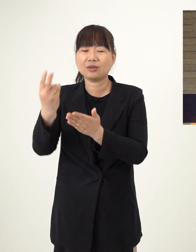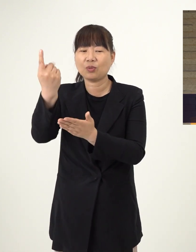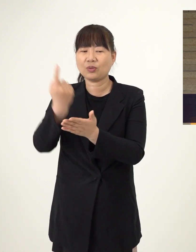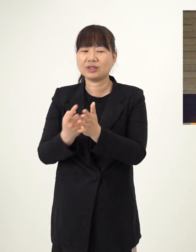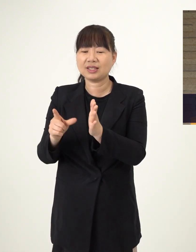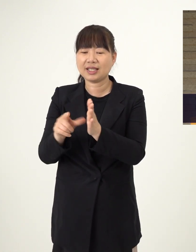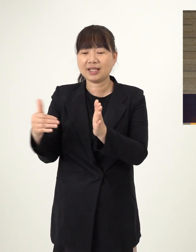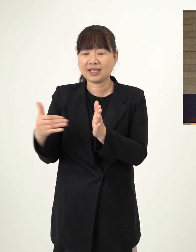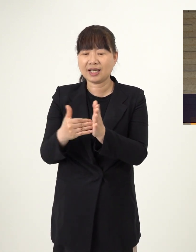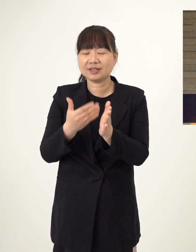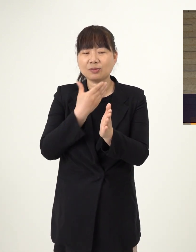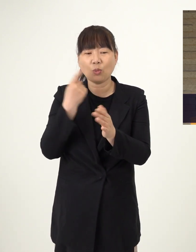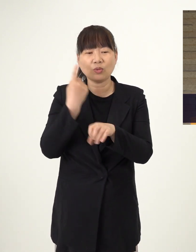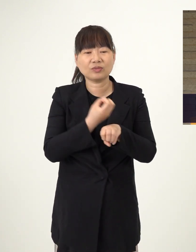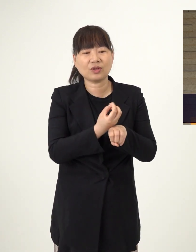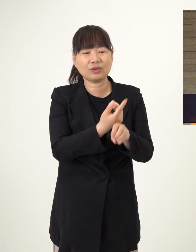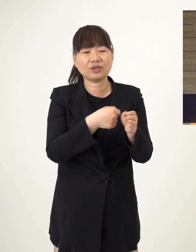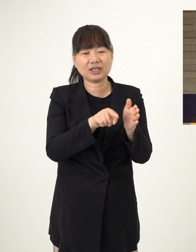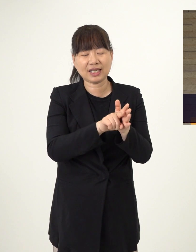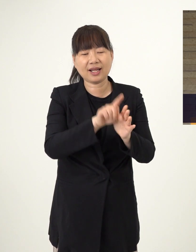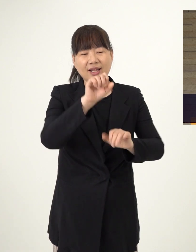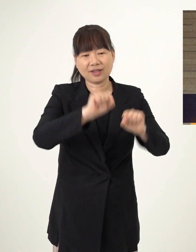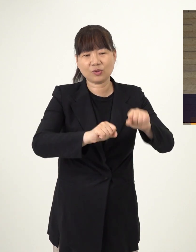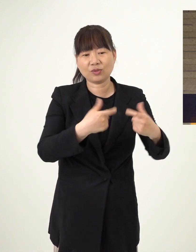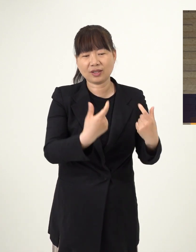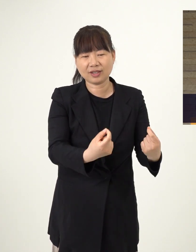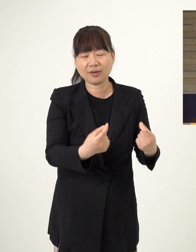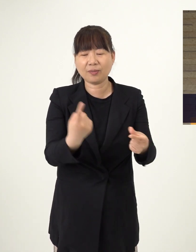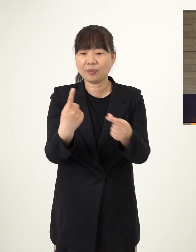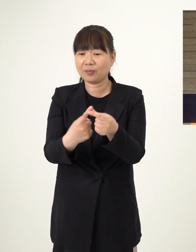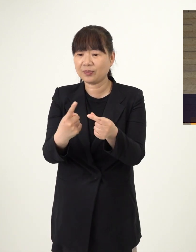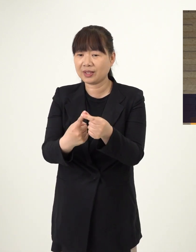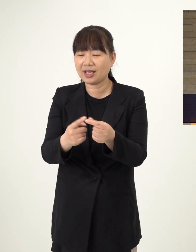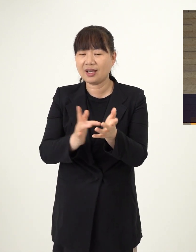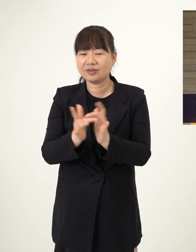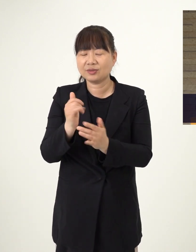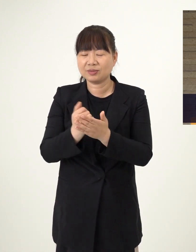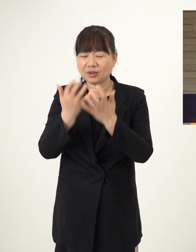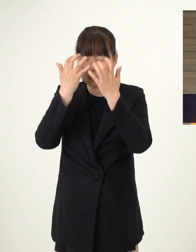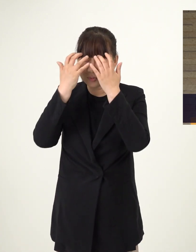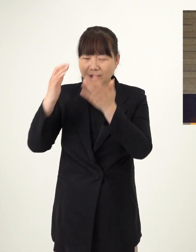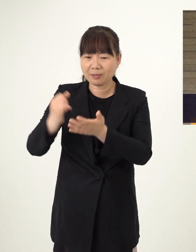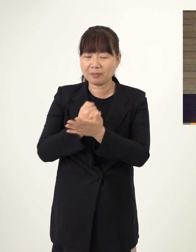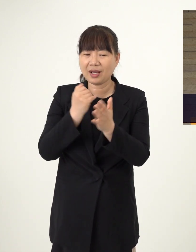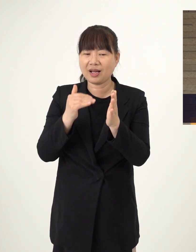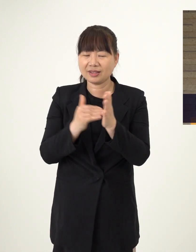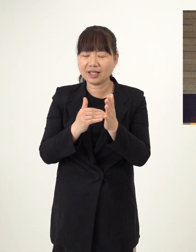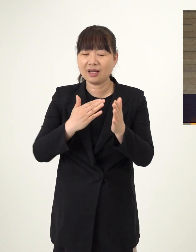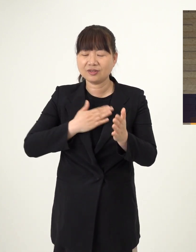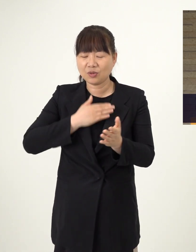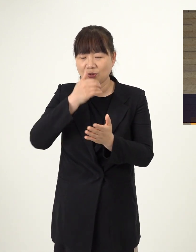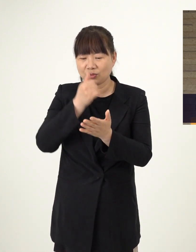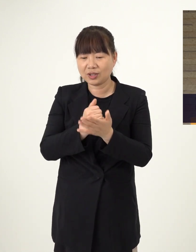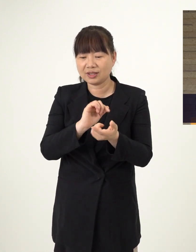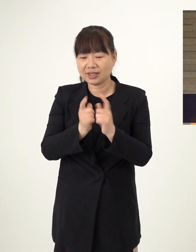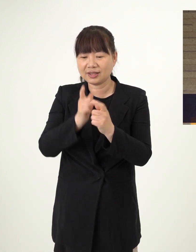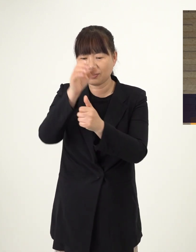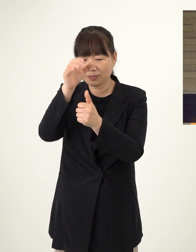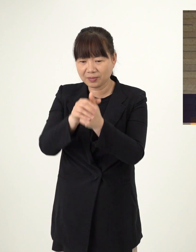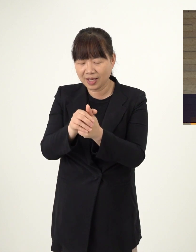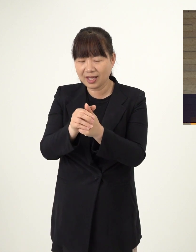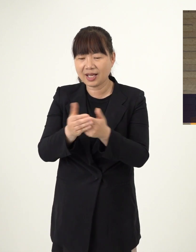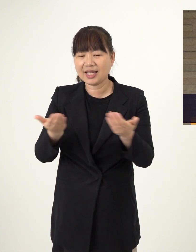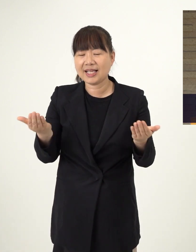성찬을 하는 것은 두 가지예요. 첫째는 예수 그리스도께서 고난받아 내 죄를 대신한